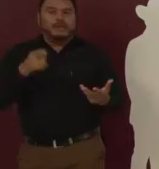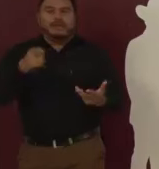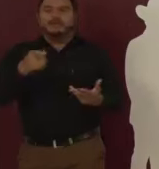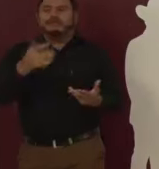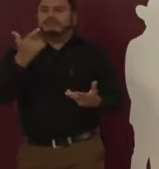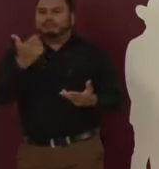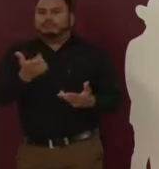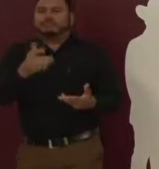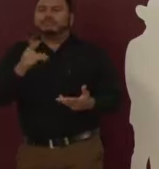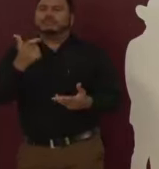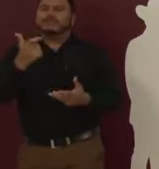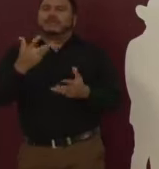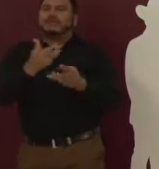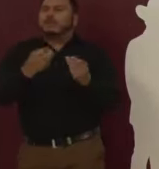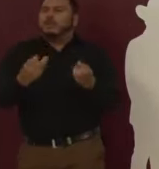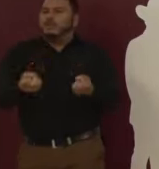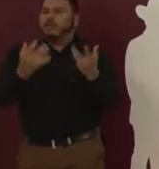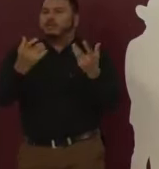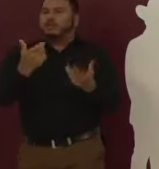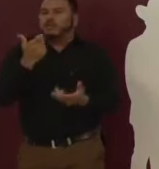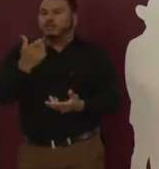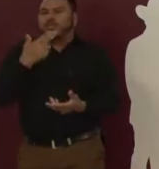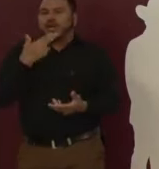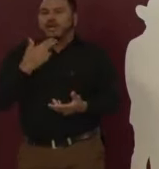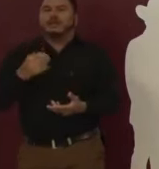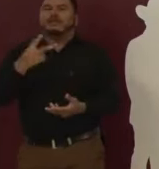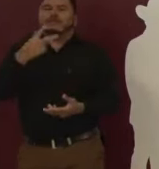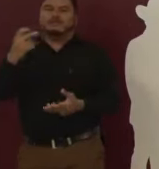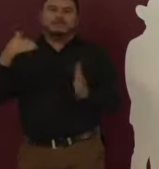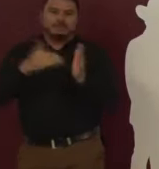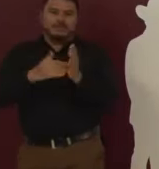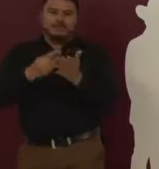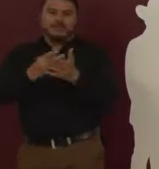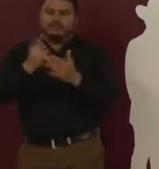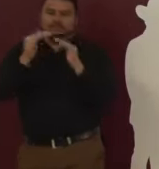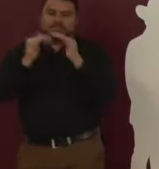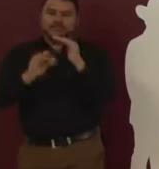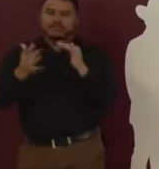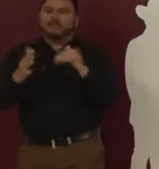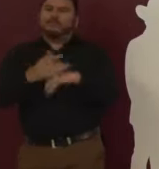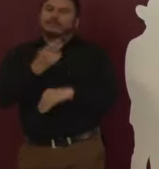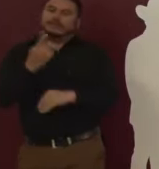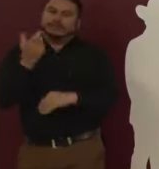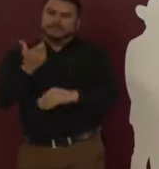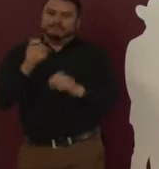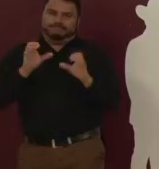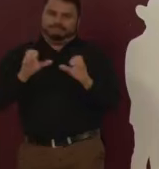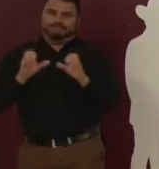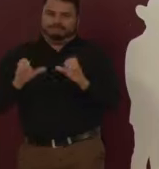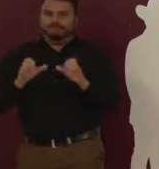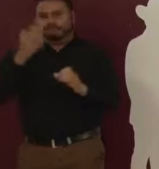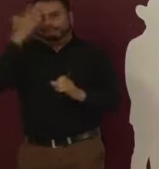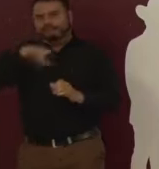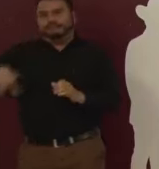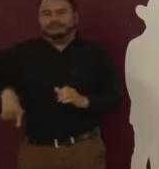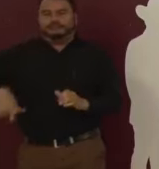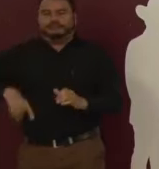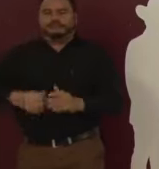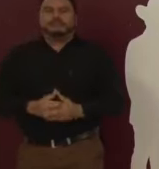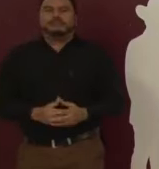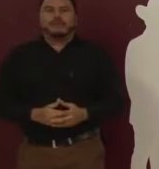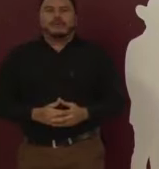costo mayor de 200 mil pesos, agregándonos a las políticas de austeridad de nuestro gobierno.